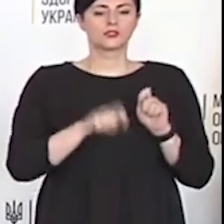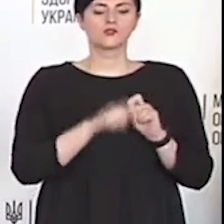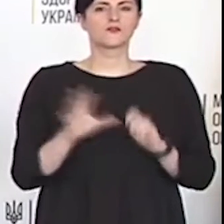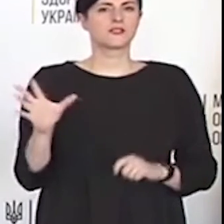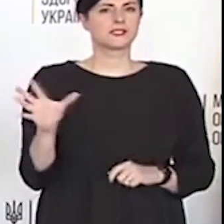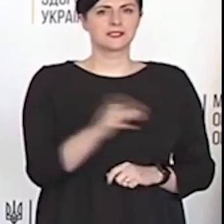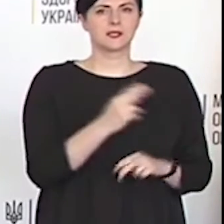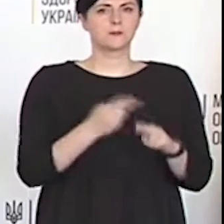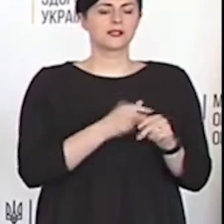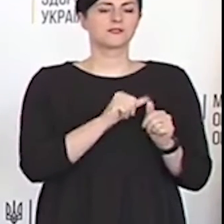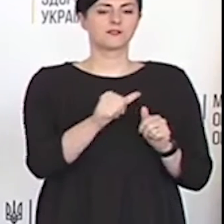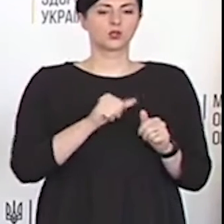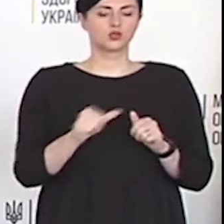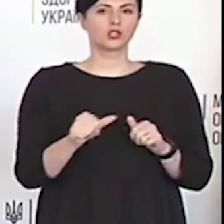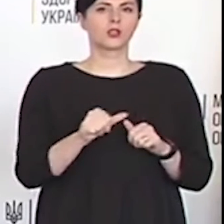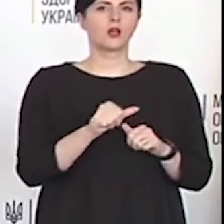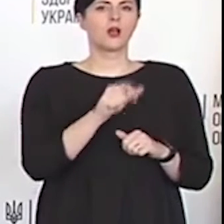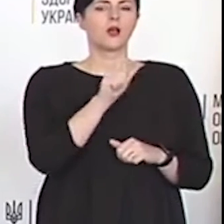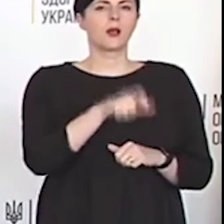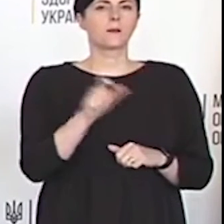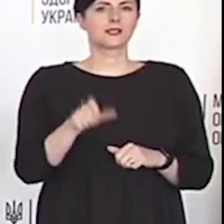виключення пацієнтів, в яких є